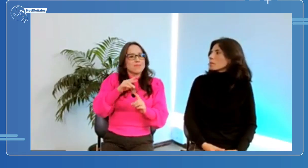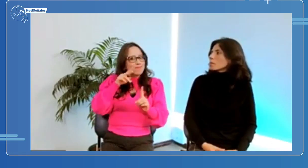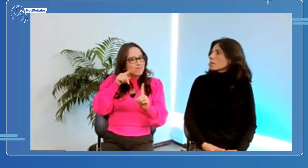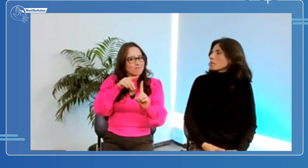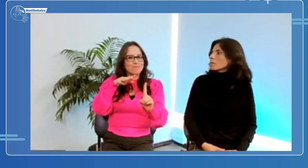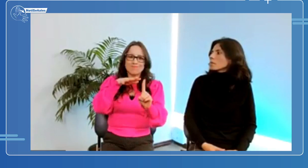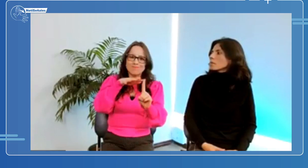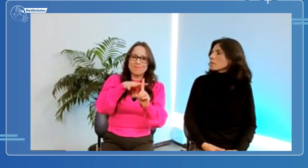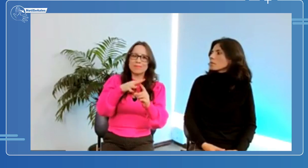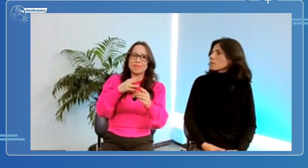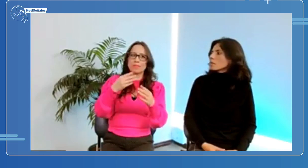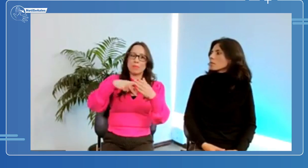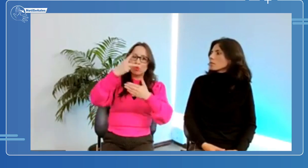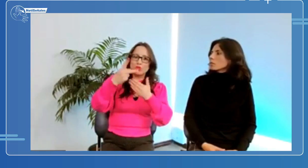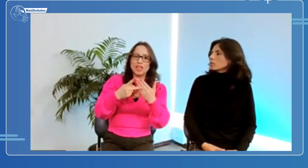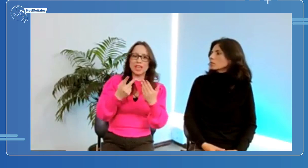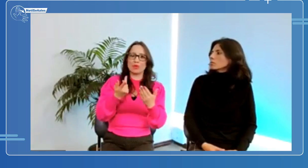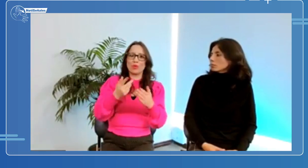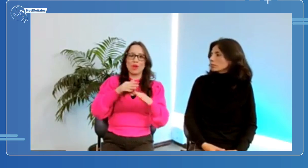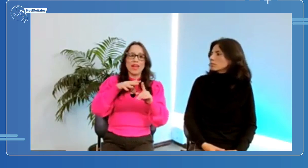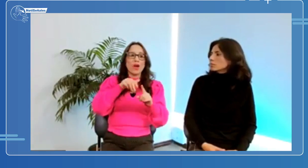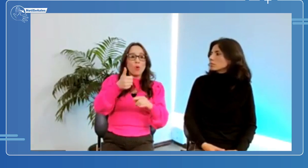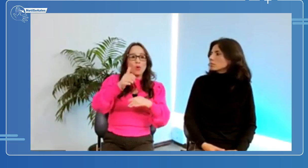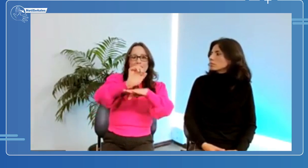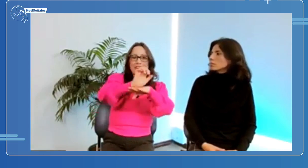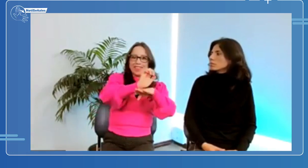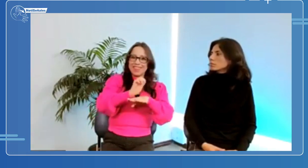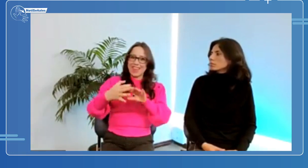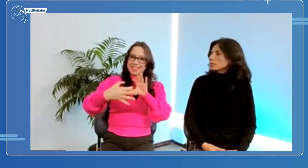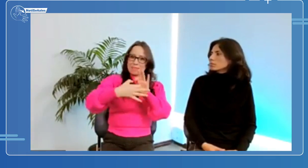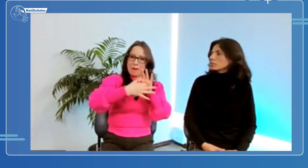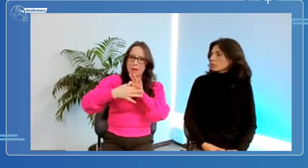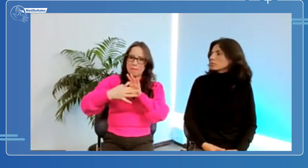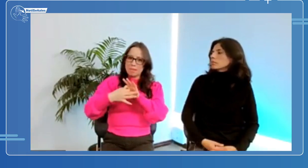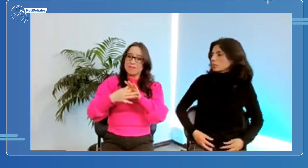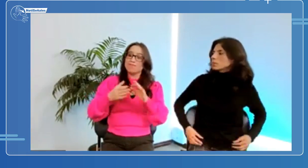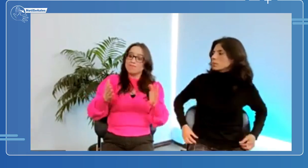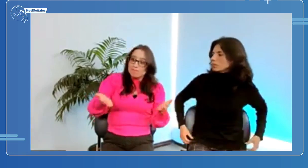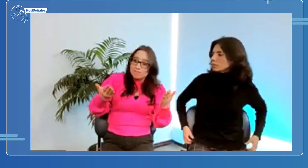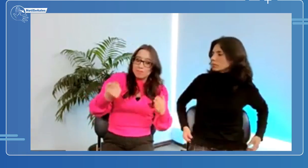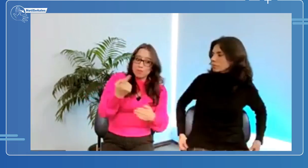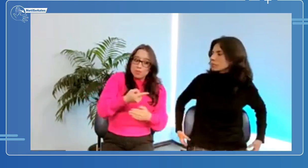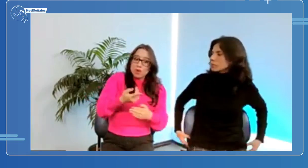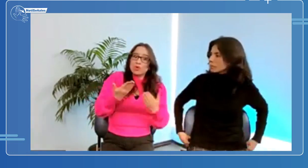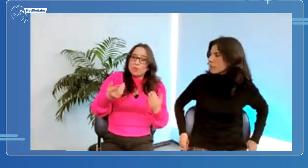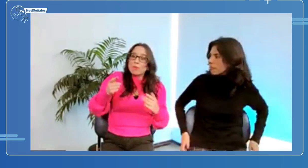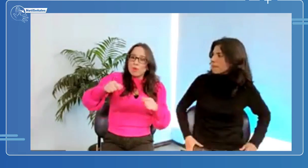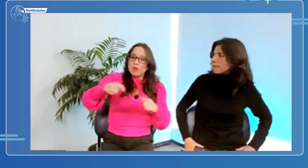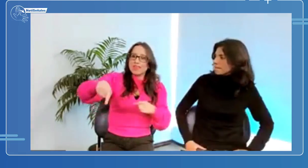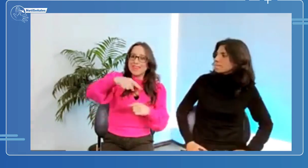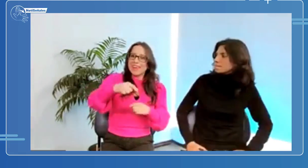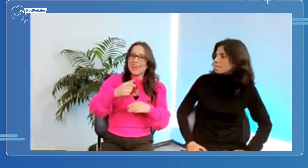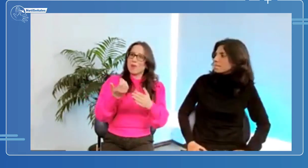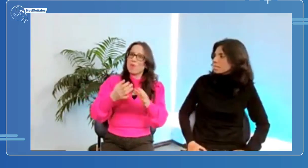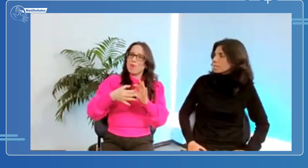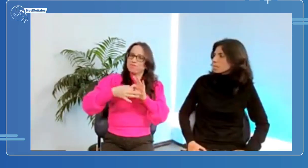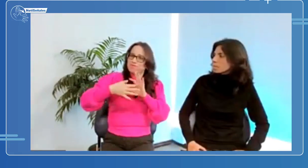solamente contratando población sorda, sino también influyendo en proyectos, generando alianzas con otras